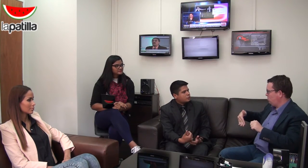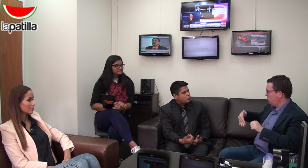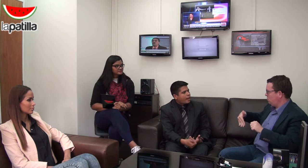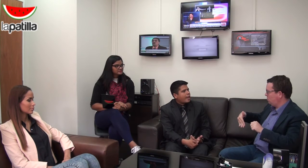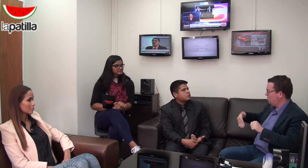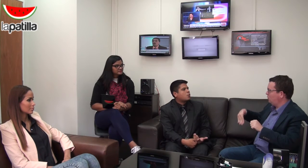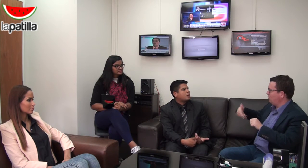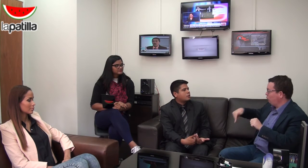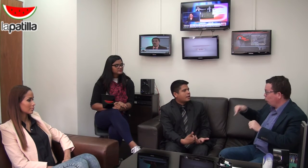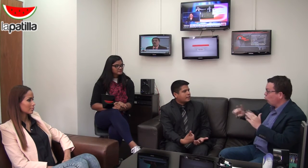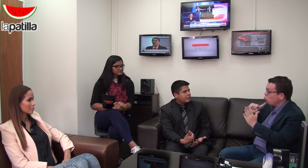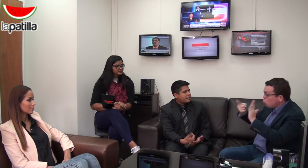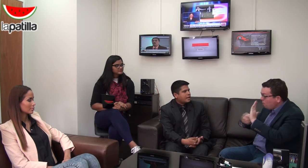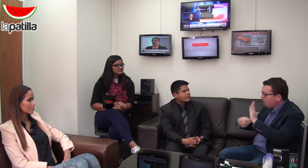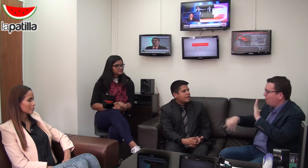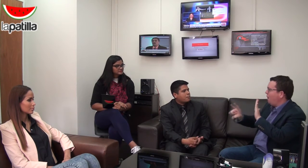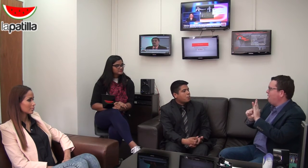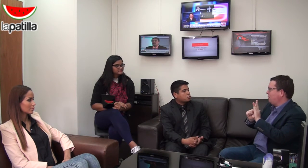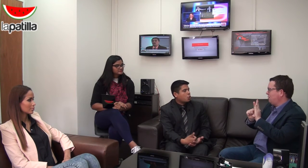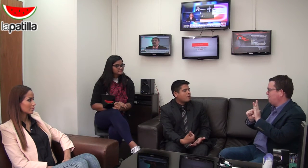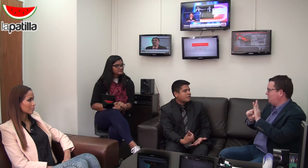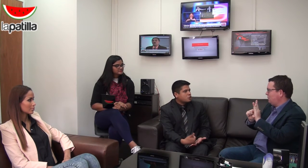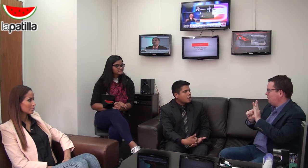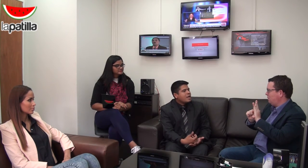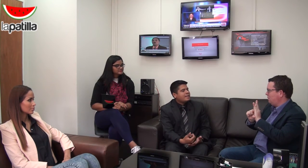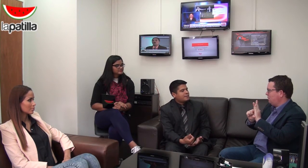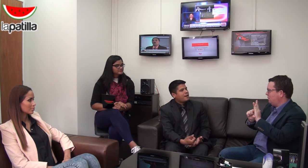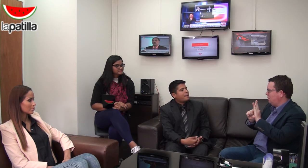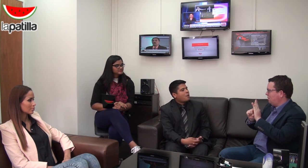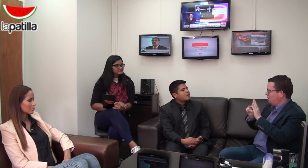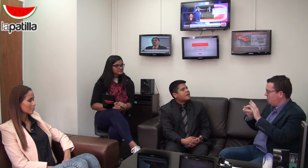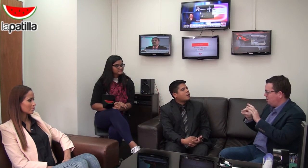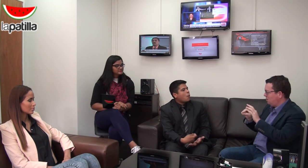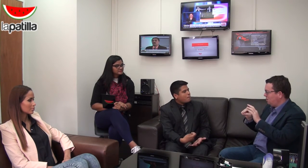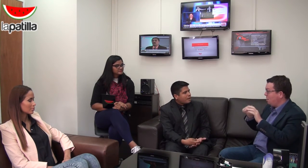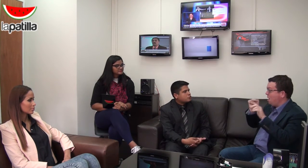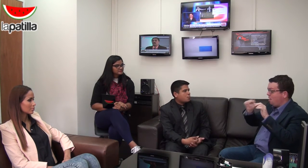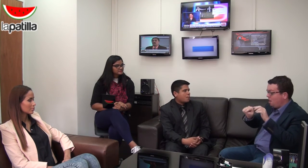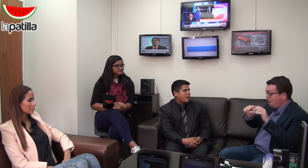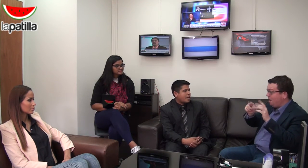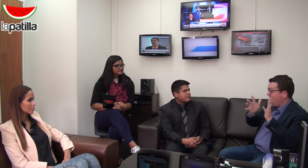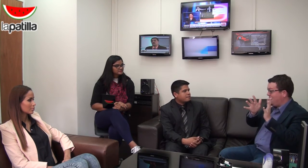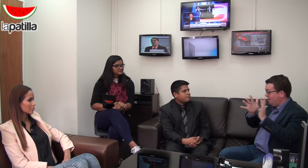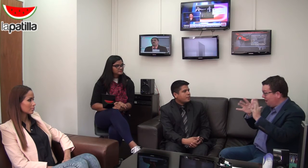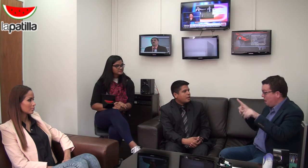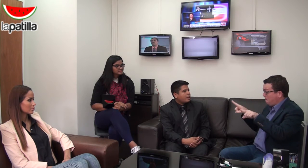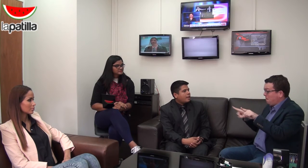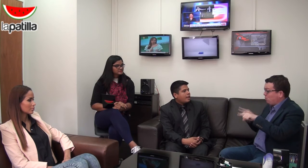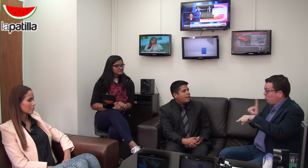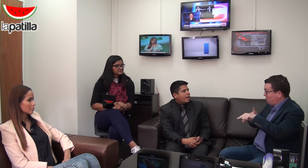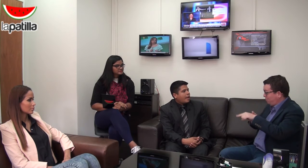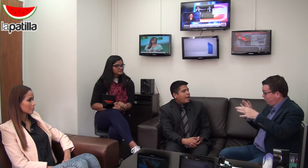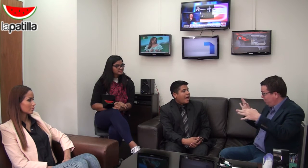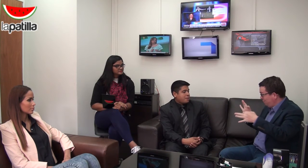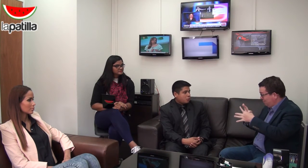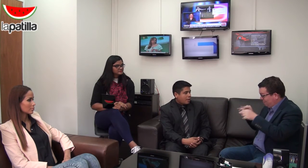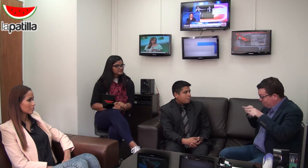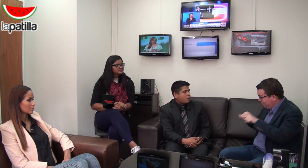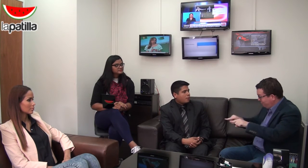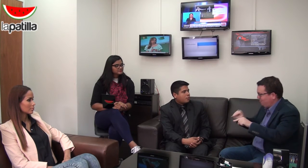sus derechos, cuáles son las características que tiene el promotor o defensor, de esta manera que puedan cumplir sus propias leyes. Al mismo tiempo hemos